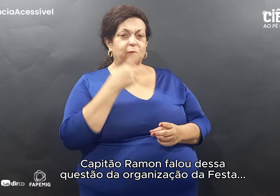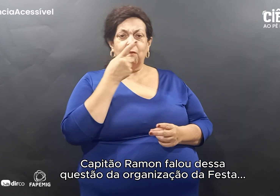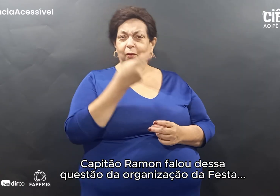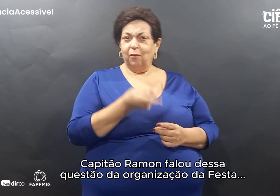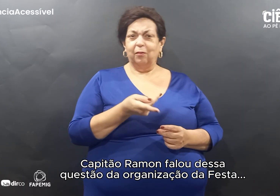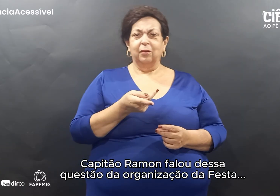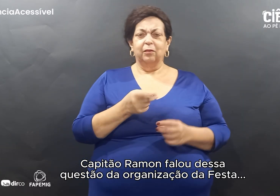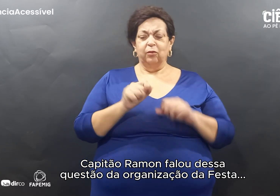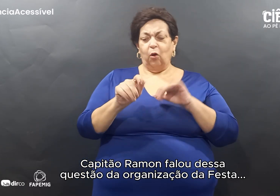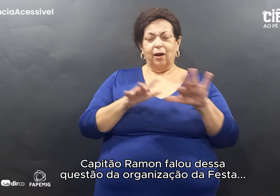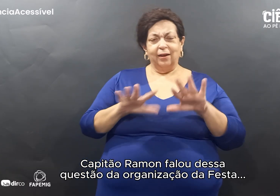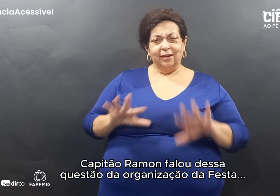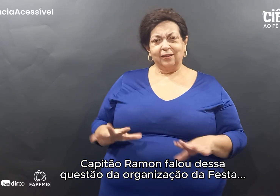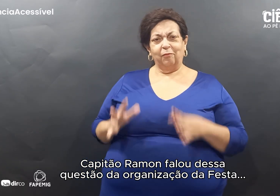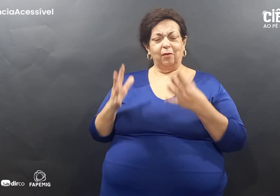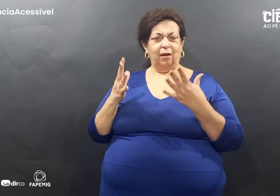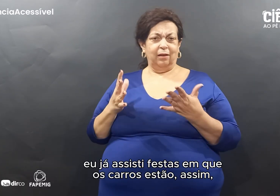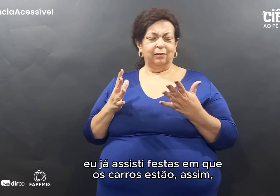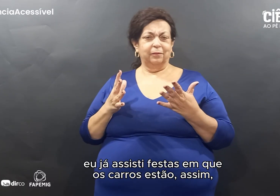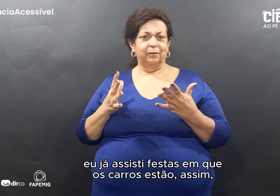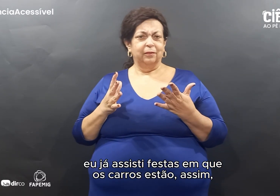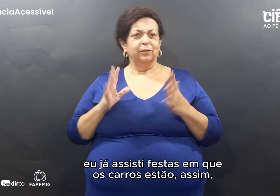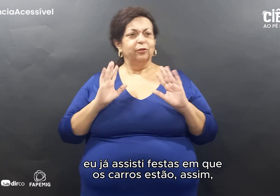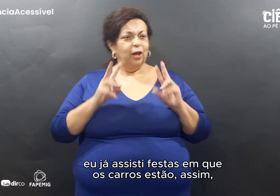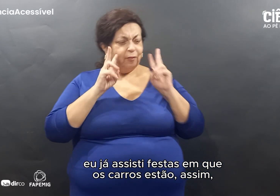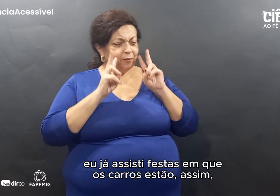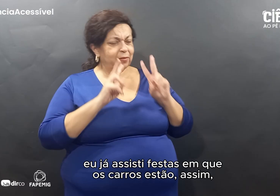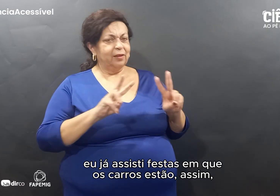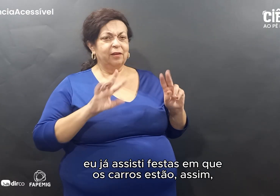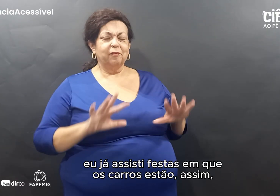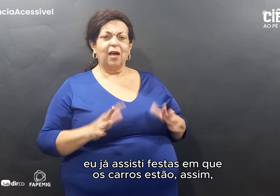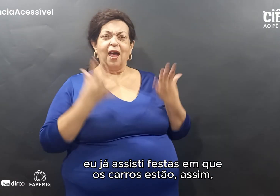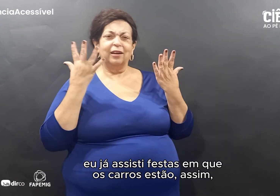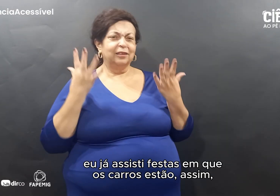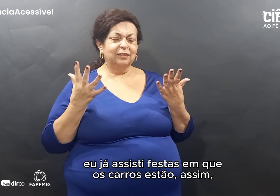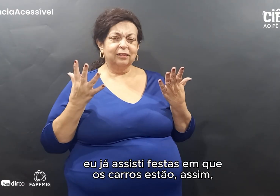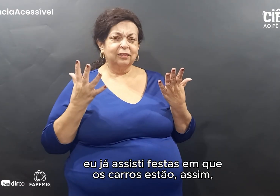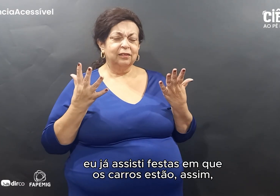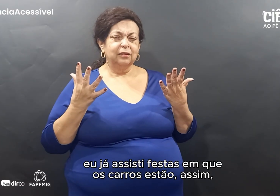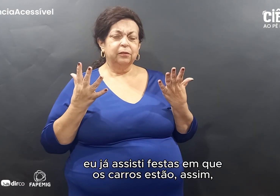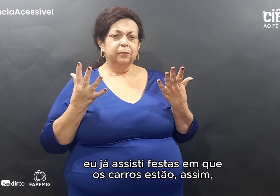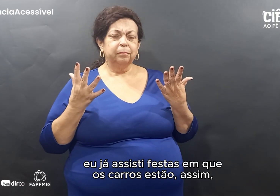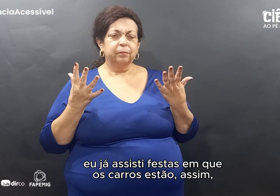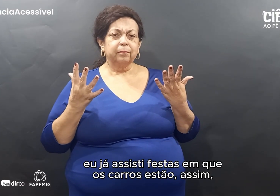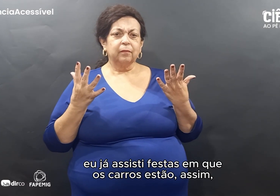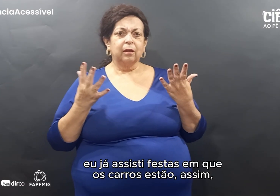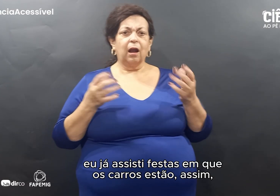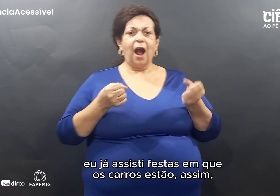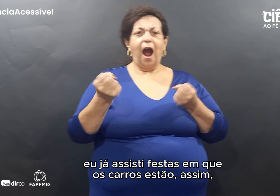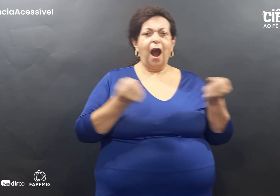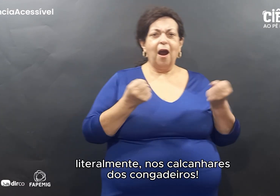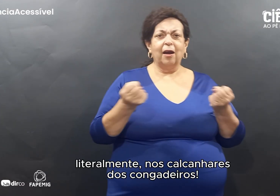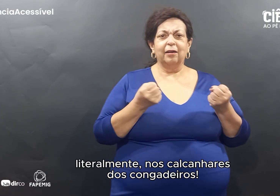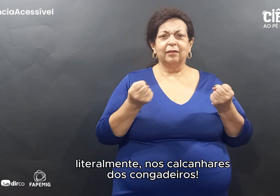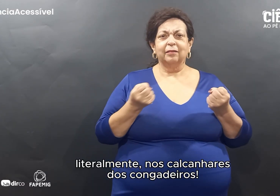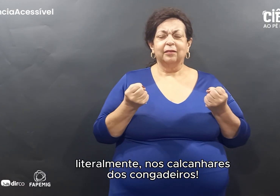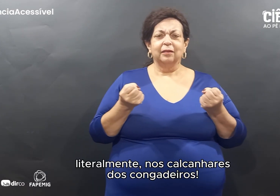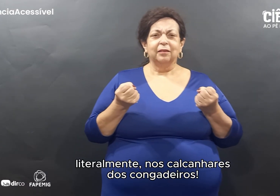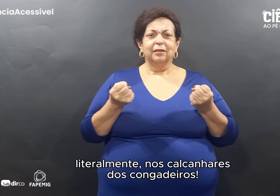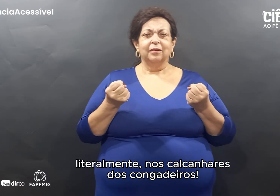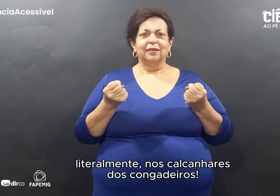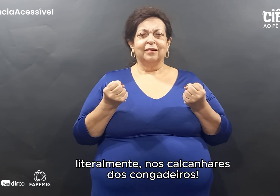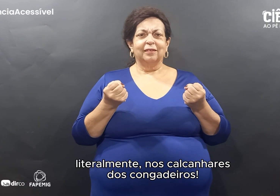né, da organização da festa. Eu já assisti festas em que os carros estão, assim, literalmente